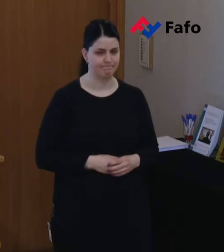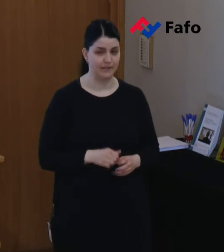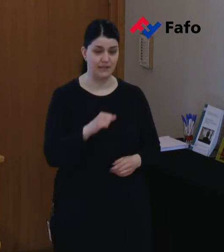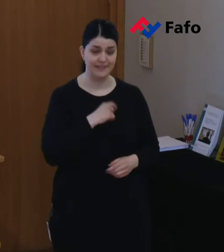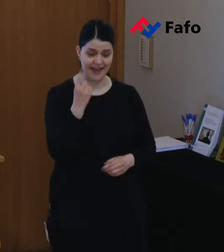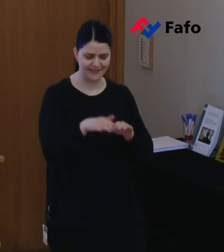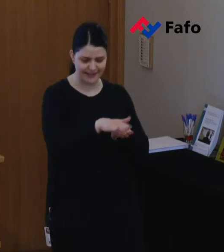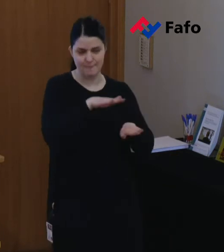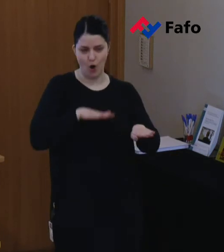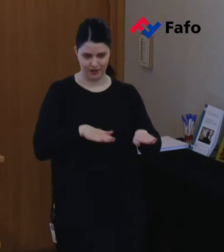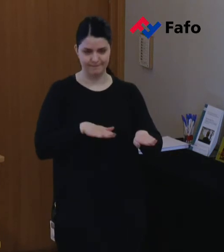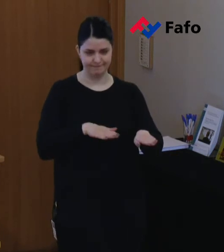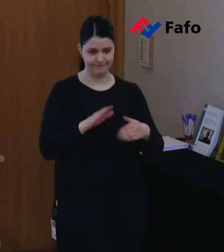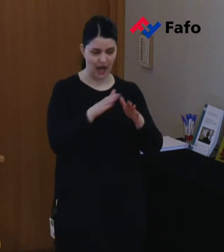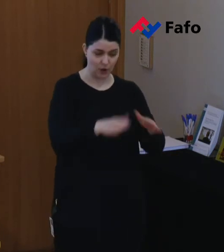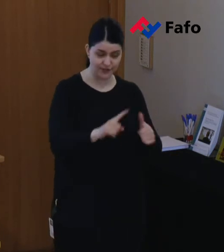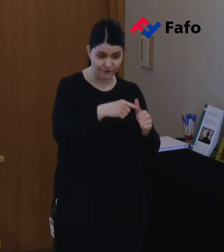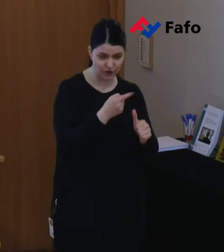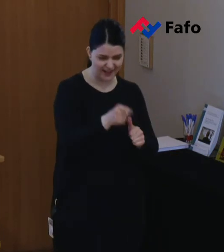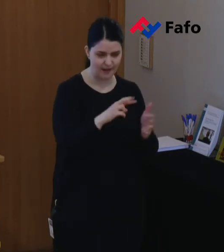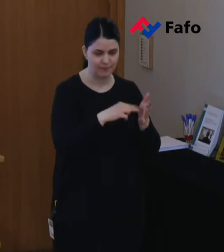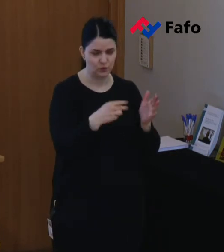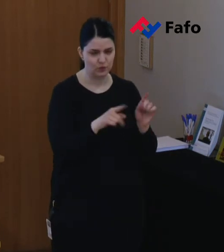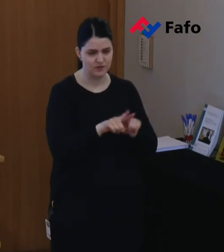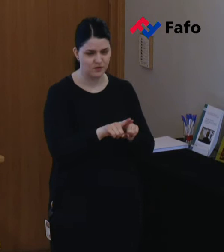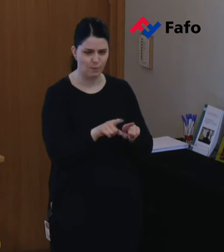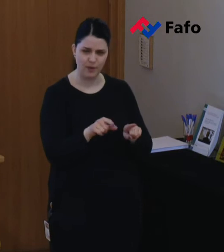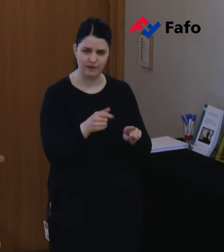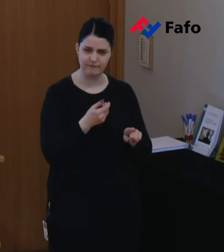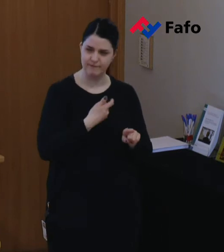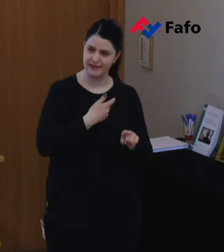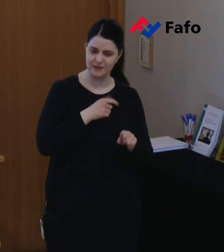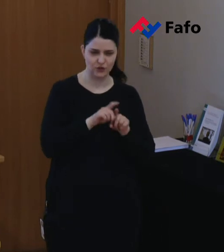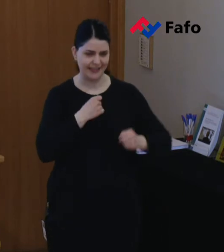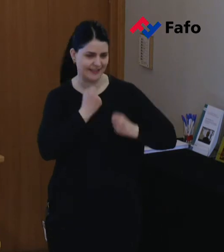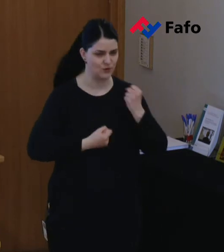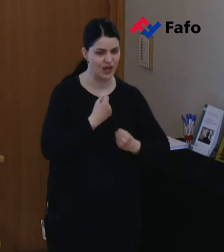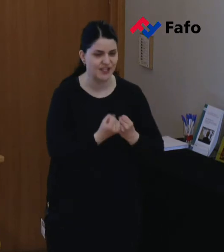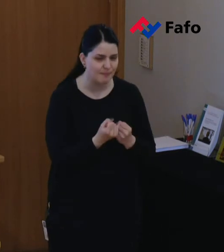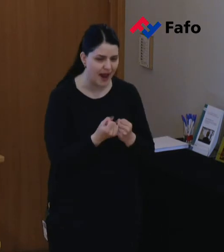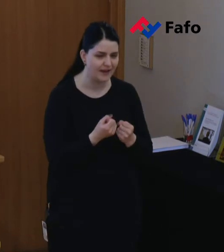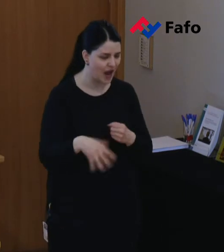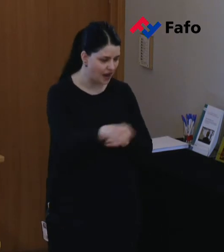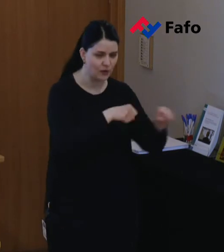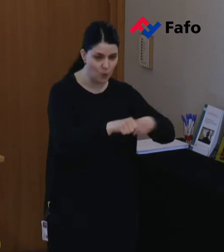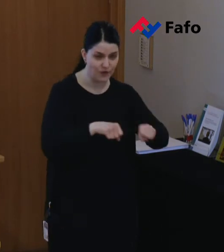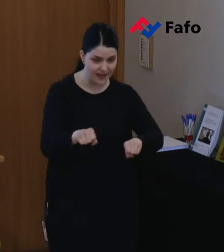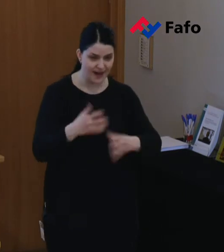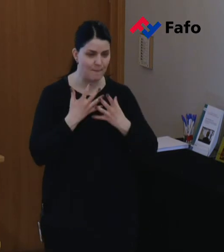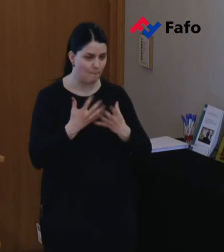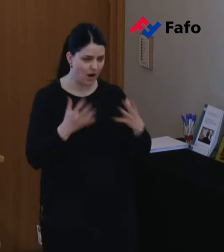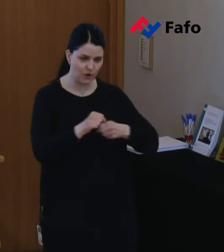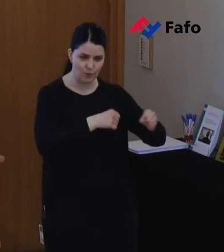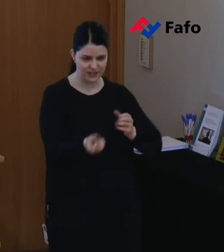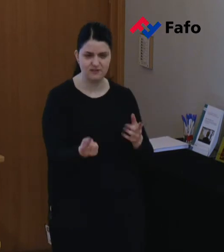Hvis vi tar et skritt tilbake, så er jo Housing First blitt en metode som har vakt stor entusiasme rundt i kommunene. Det er mange kommuner som har